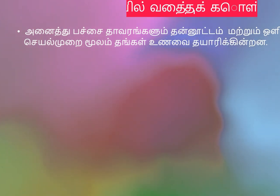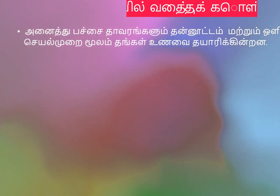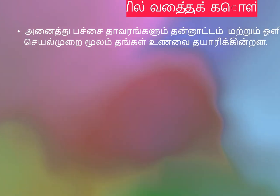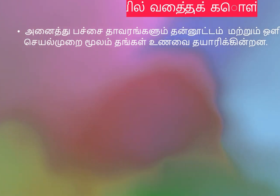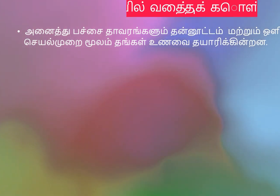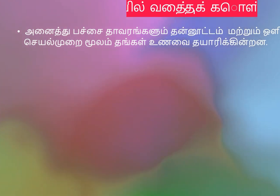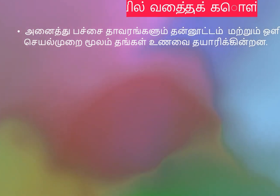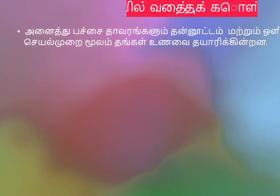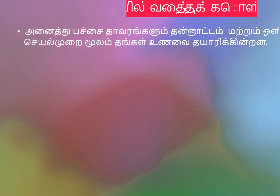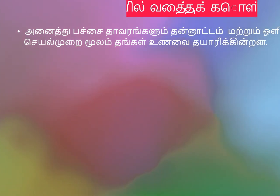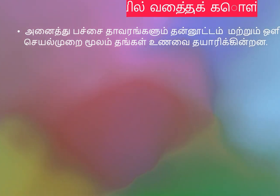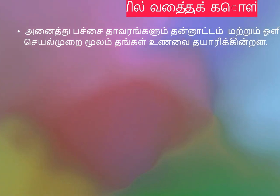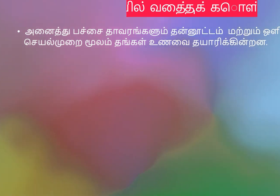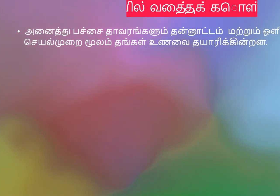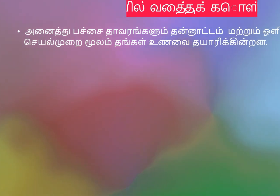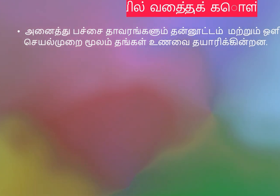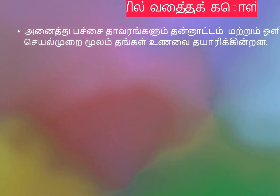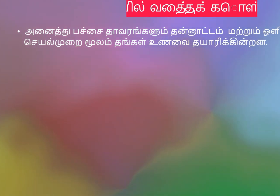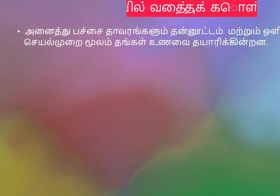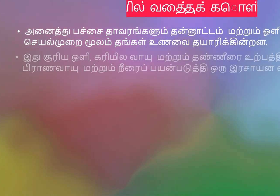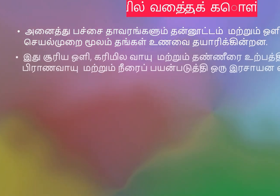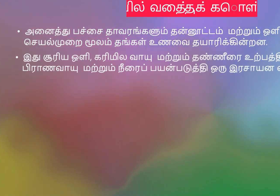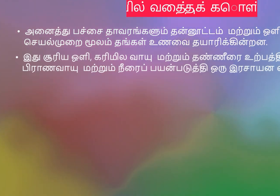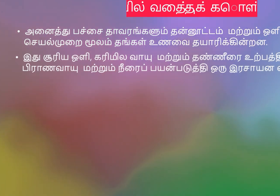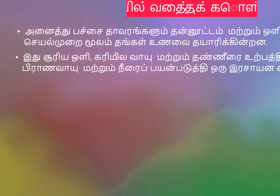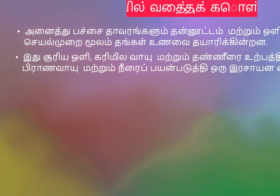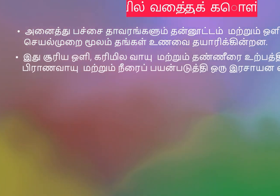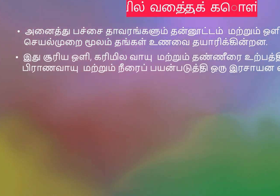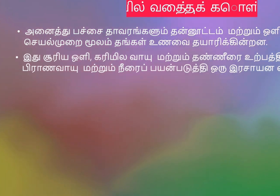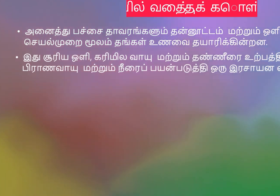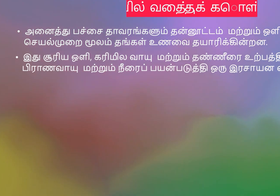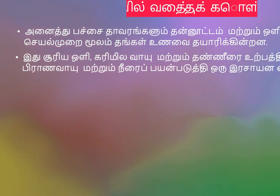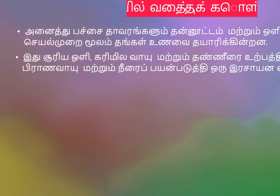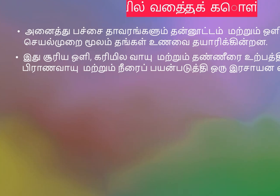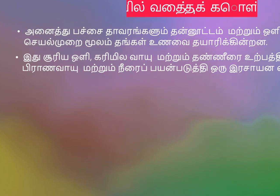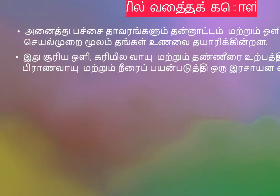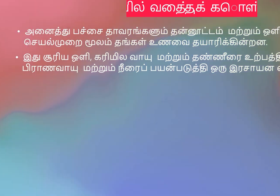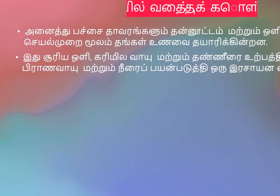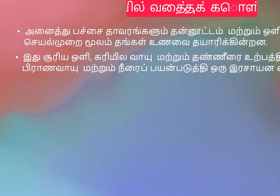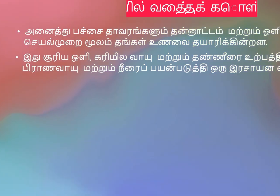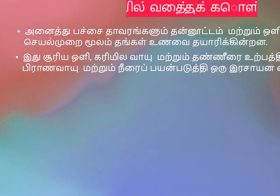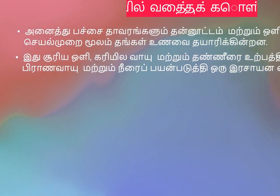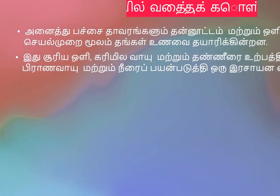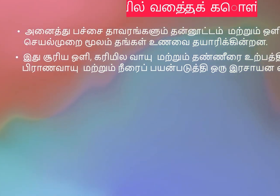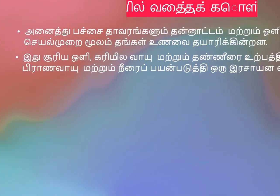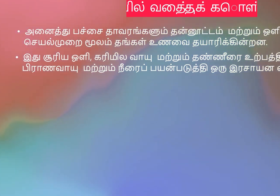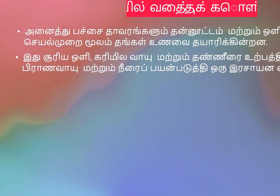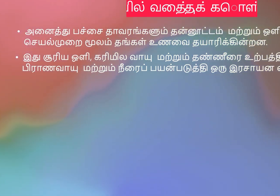மூலம் தங்கள் உணவை தயாரிக்கின்றன. இது சூரிய ஒளி, கரிமில வாயு மற்றும் தண்ணீரை